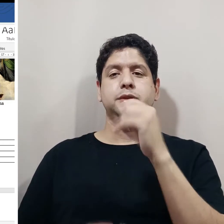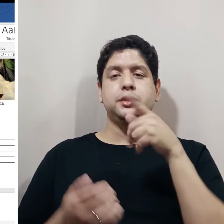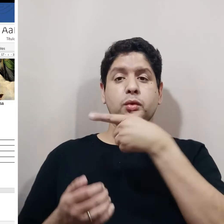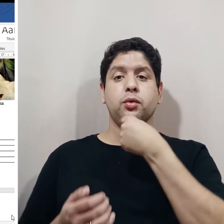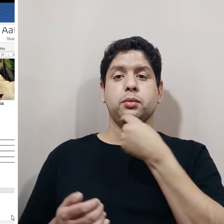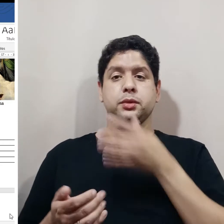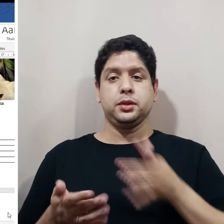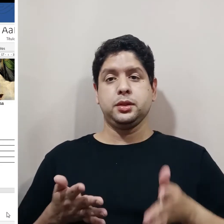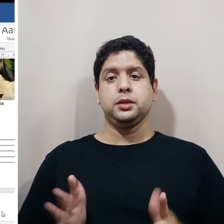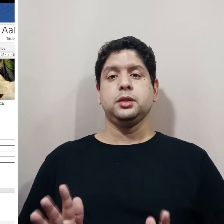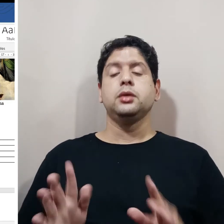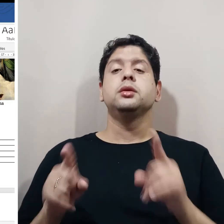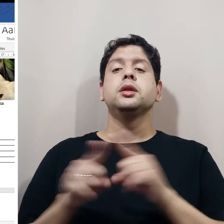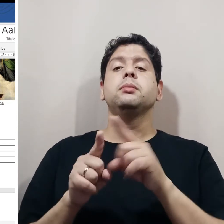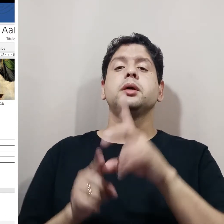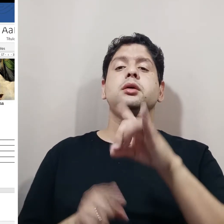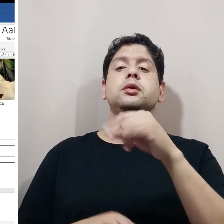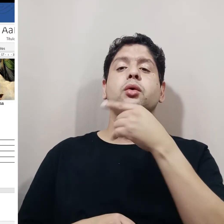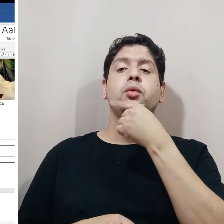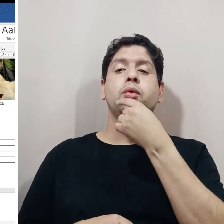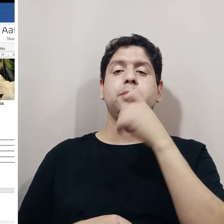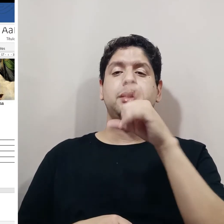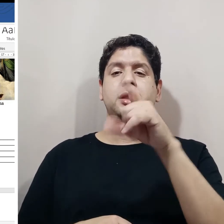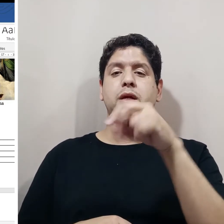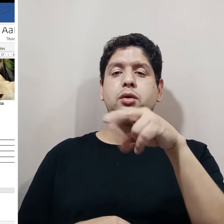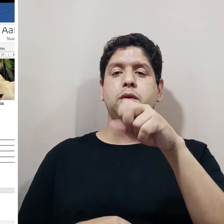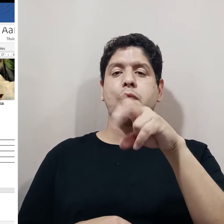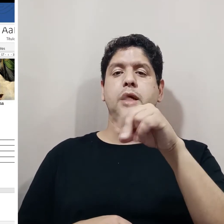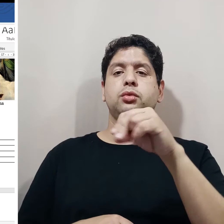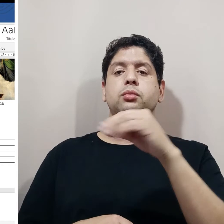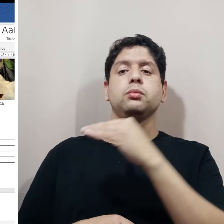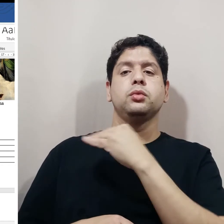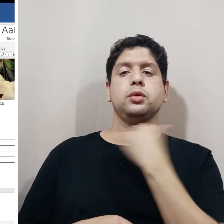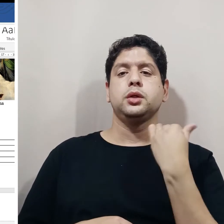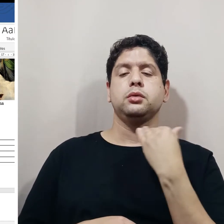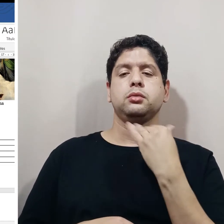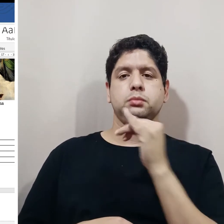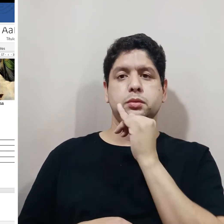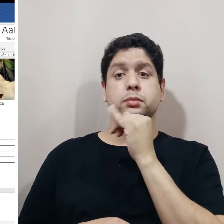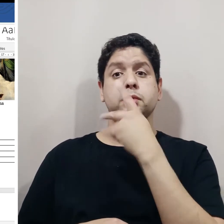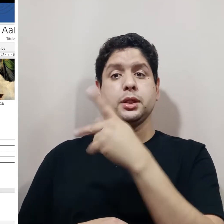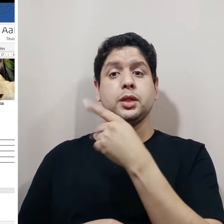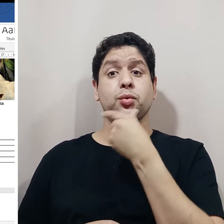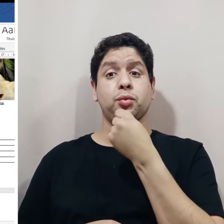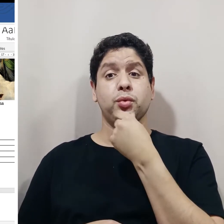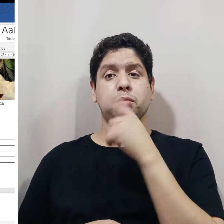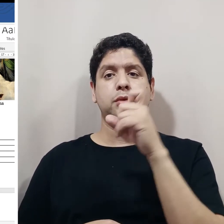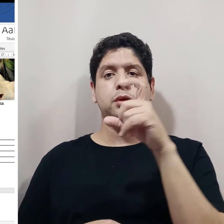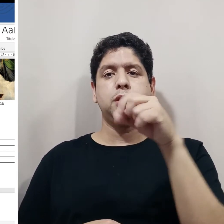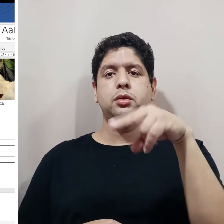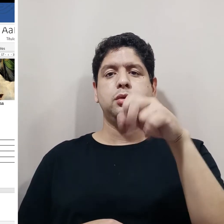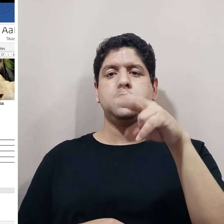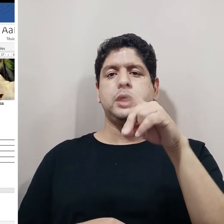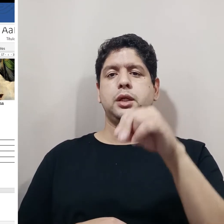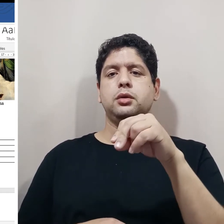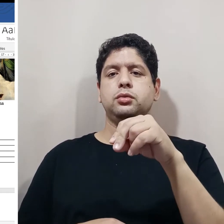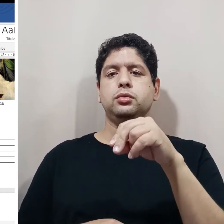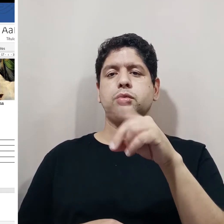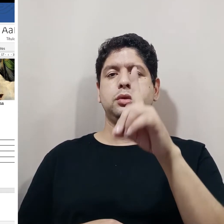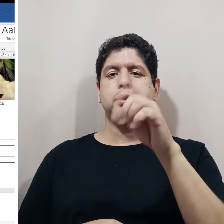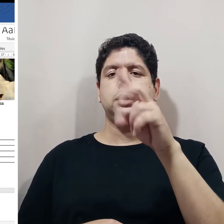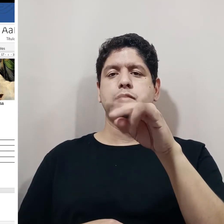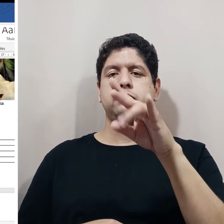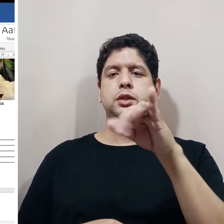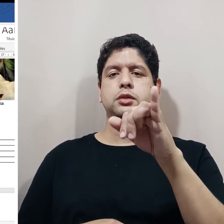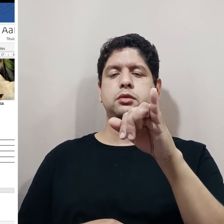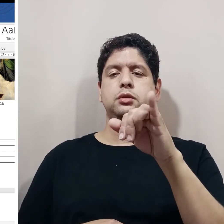né? E aí lá na Wikipédia a gente tem lá, né, geralmente já logo aparece, né, a data de nascimento e a data de